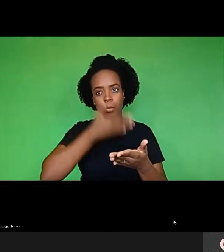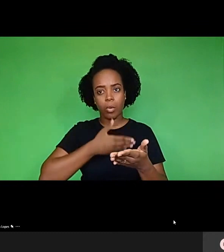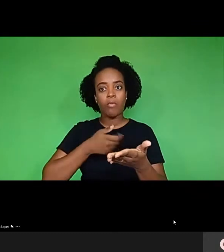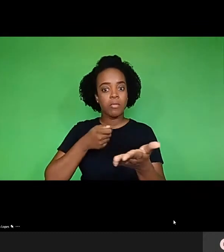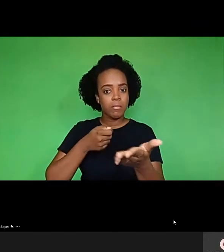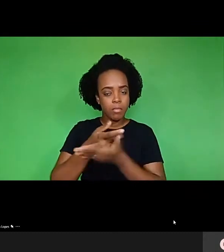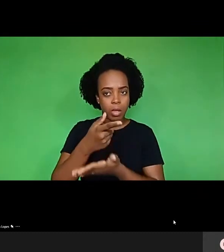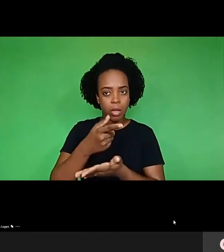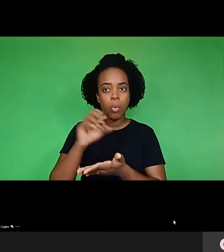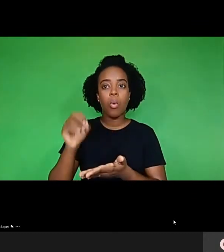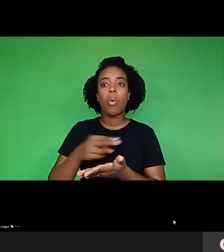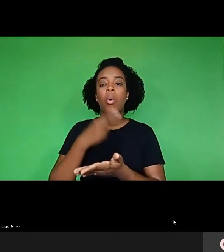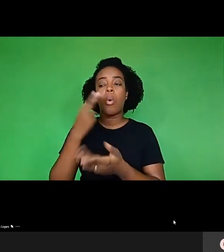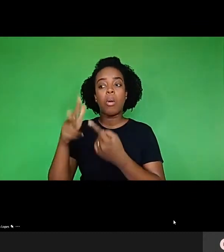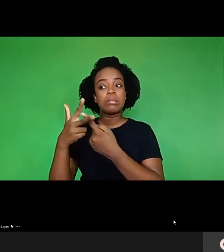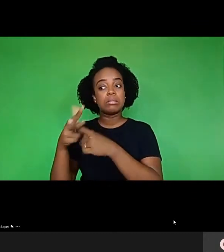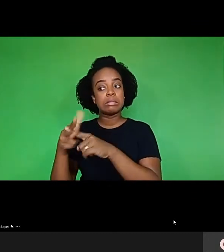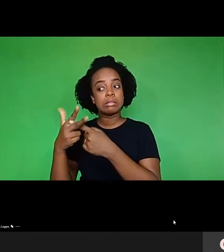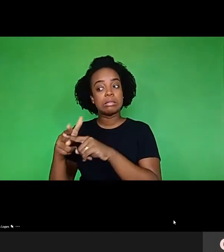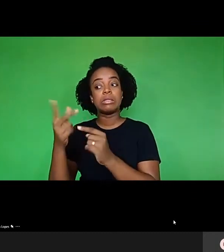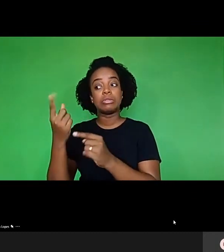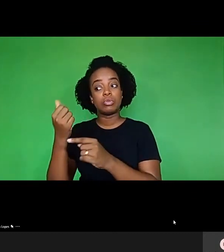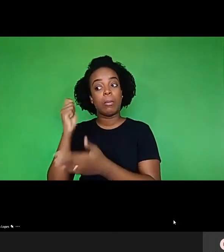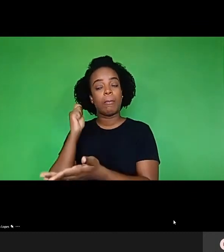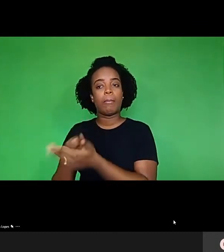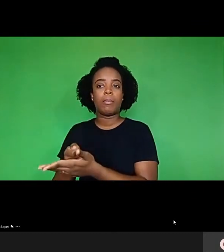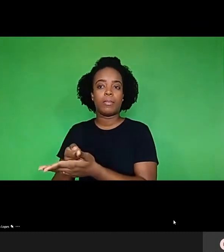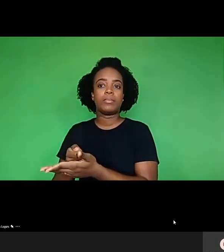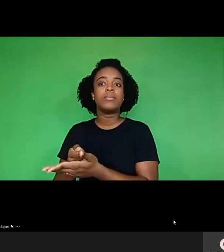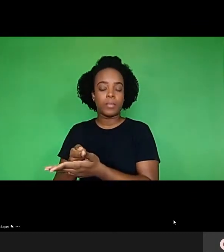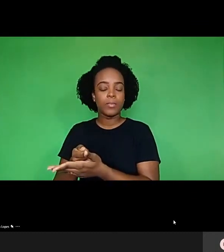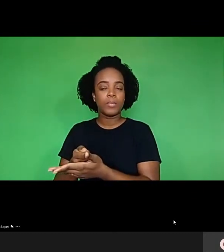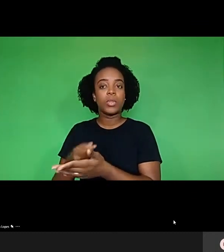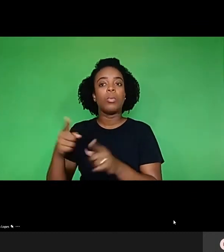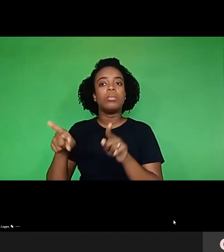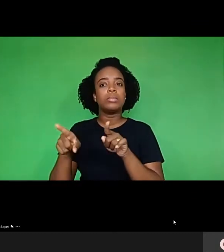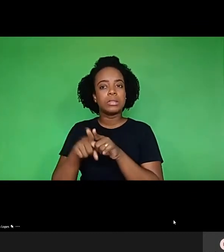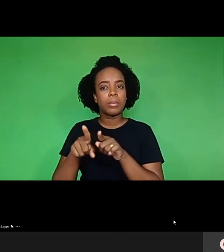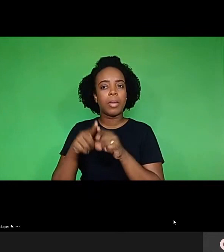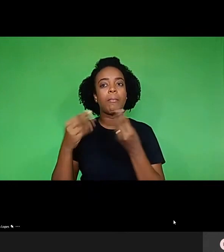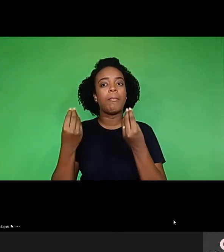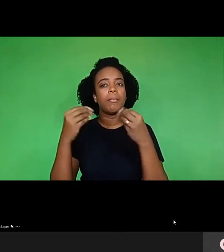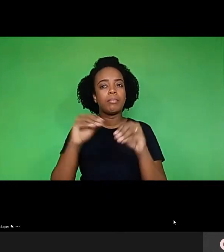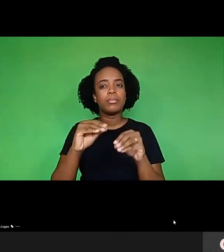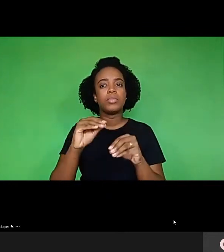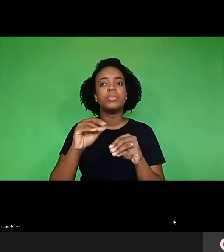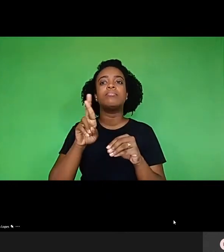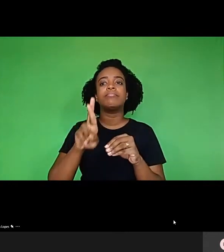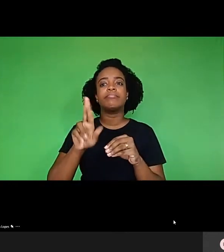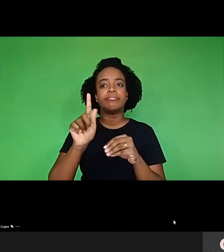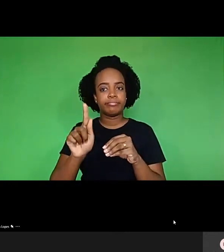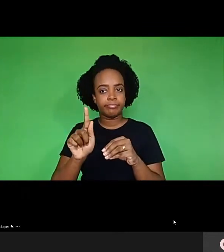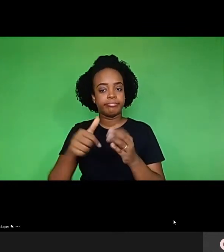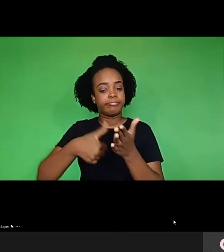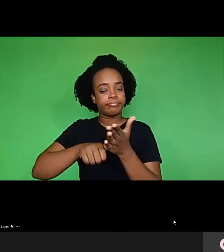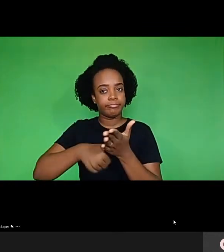do seu responsável, que ele também vai dizer qual é o responsável, nesse termo, né, de